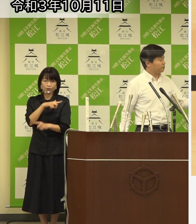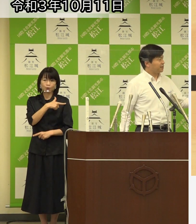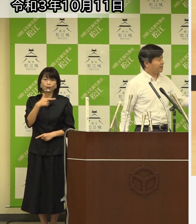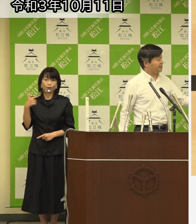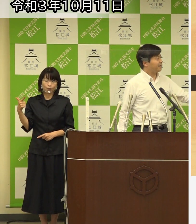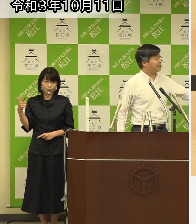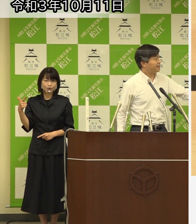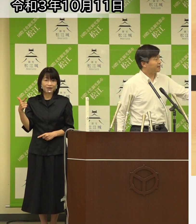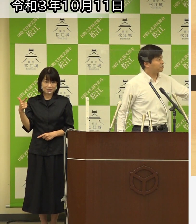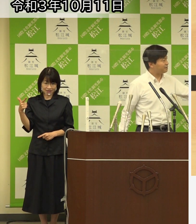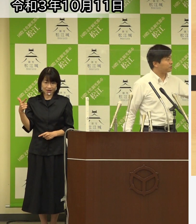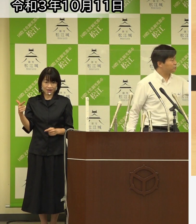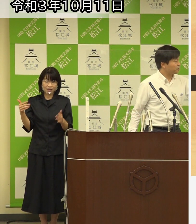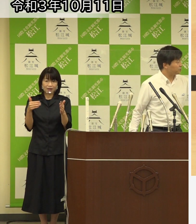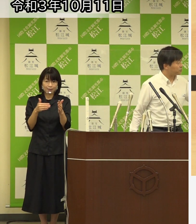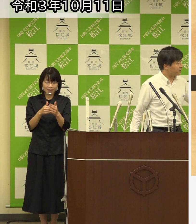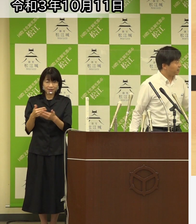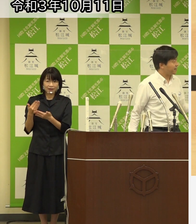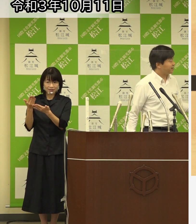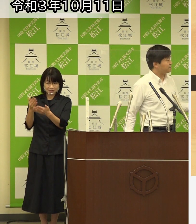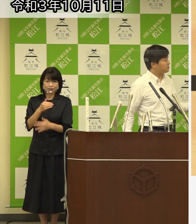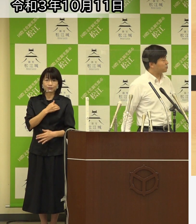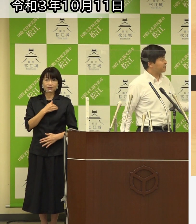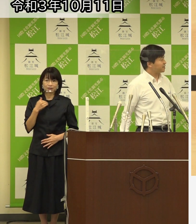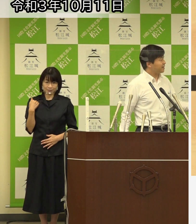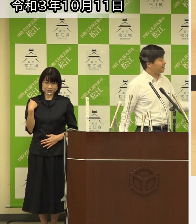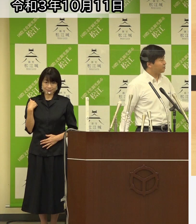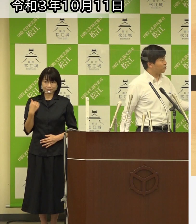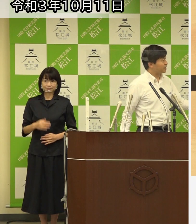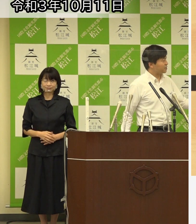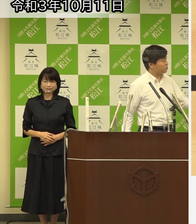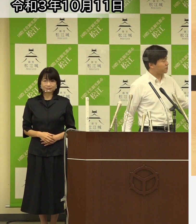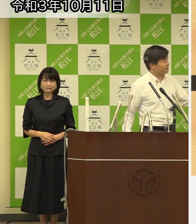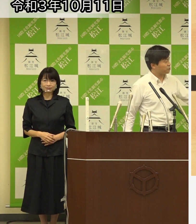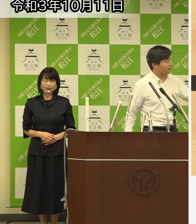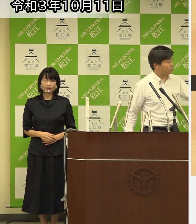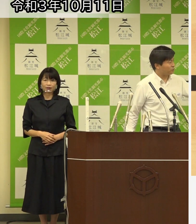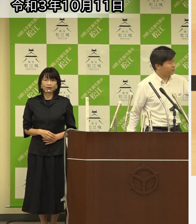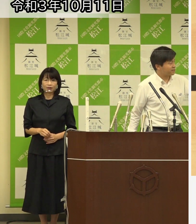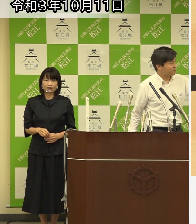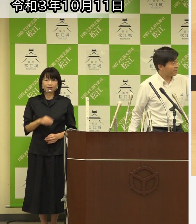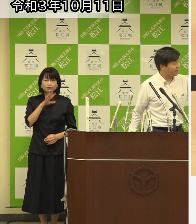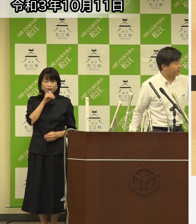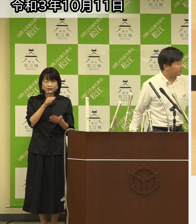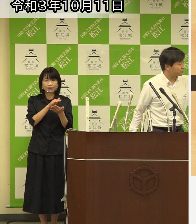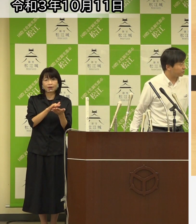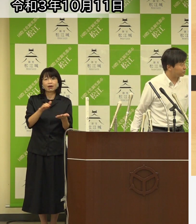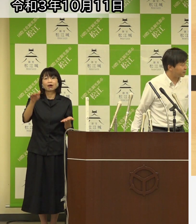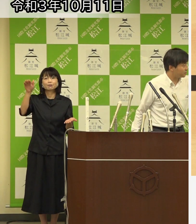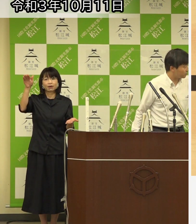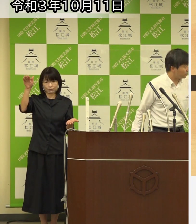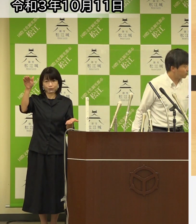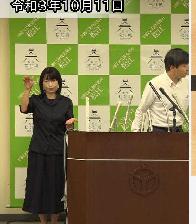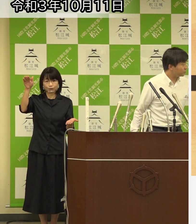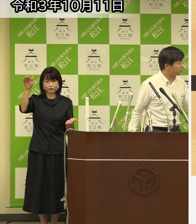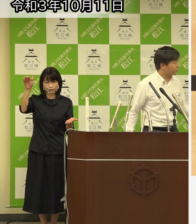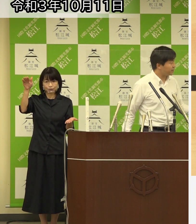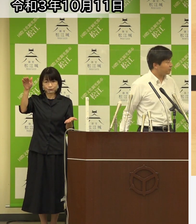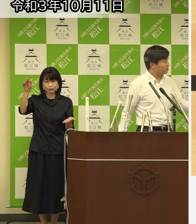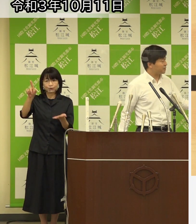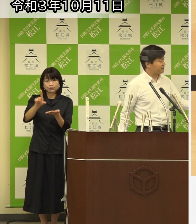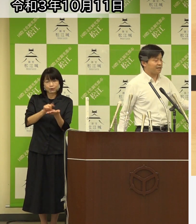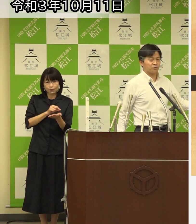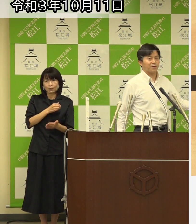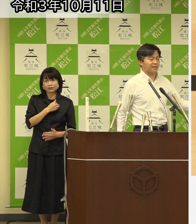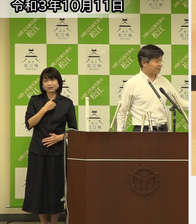里親が加わることによって今申し上げた利用対象者が小学校6年生まで拡充できるということ